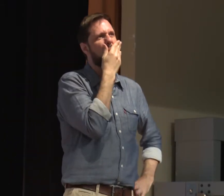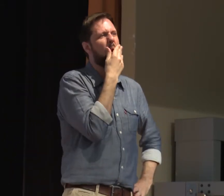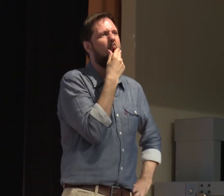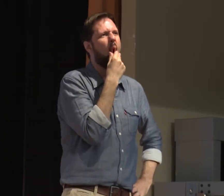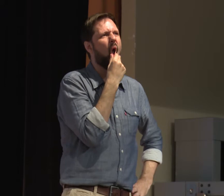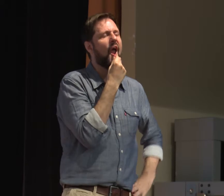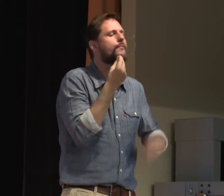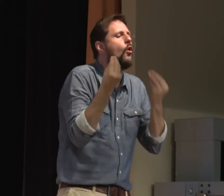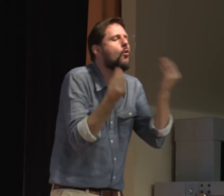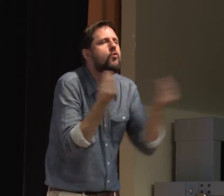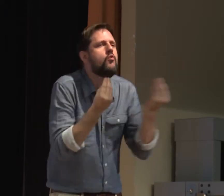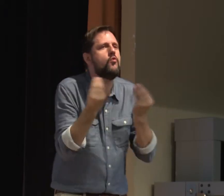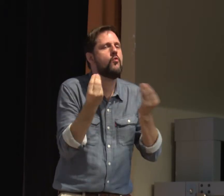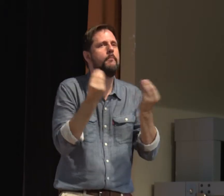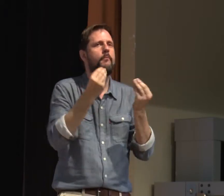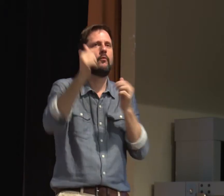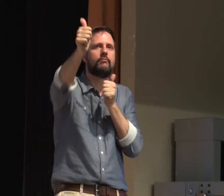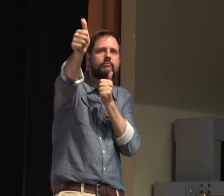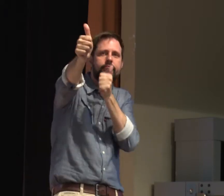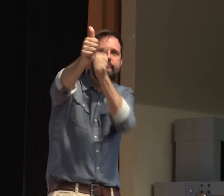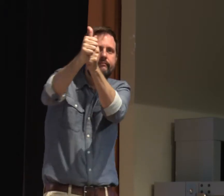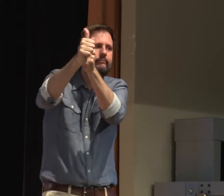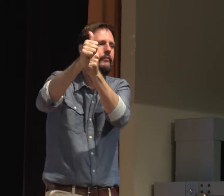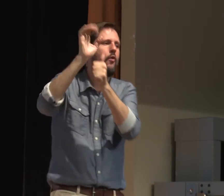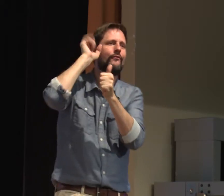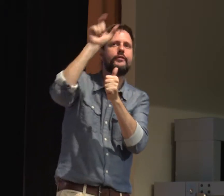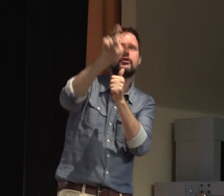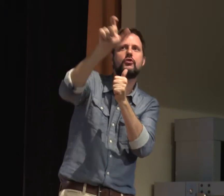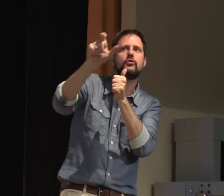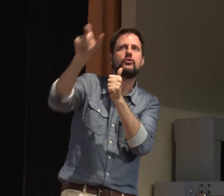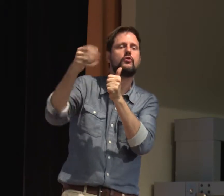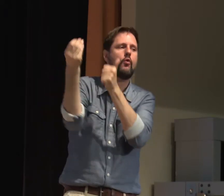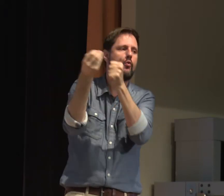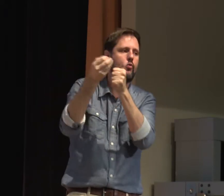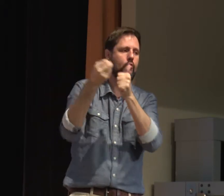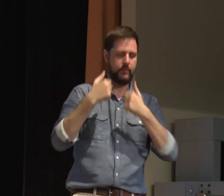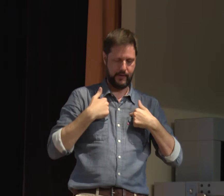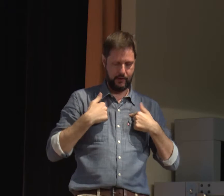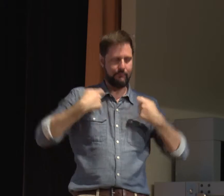da FENES, então pensamos como nós vamos organizar para que essas metas ocorram dentro da educação